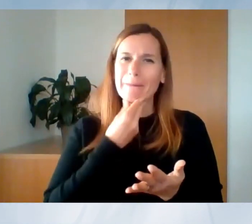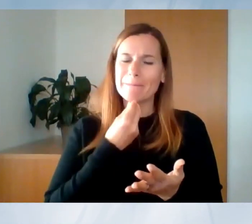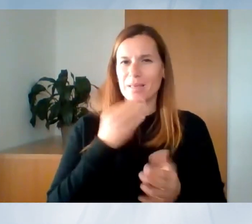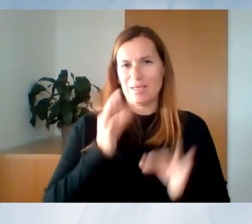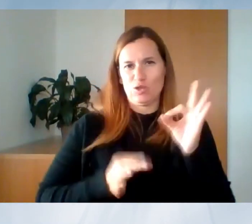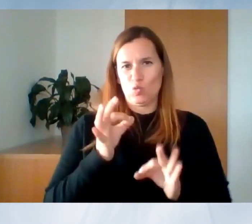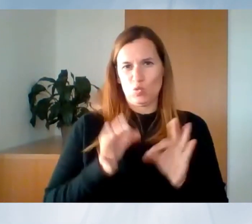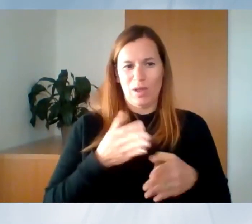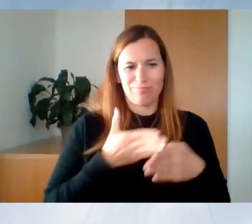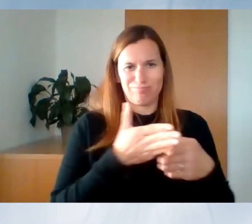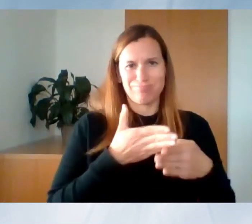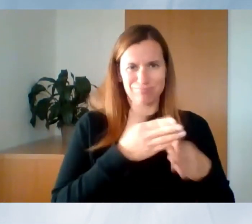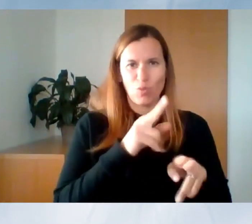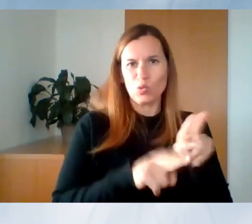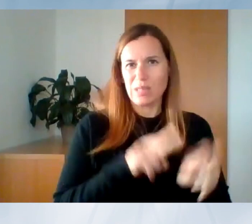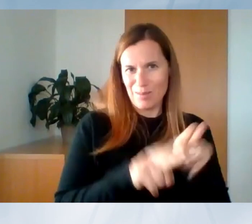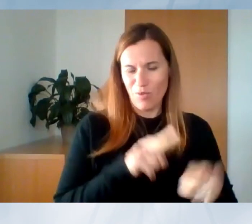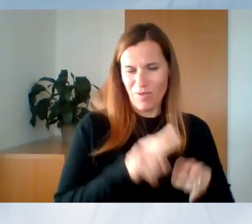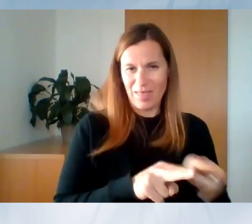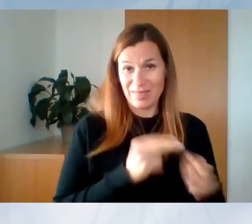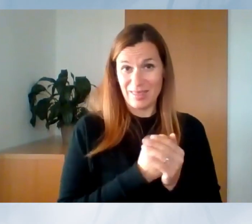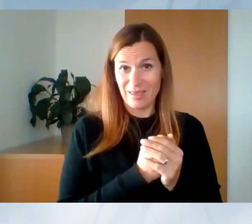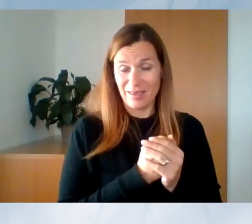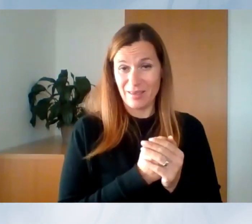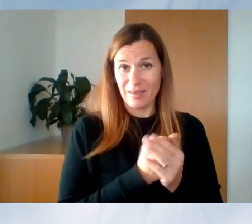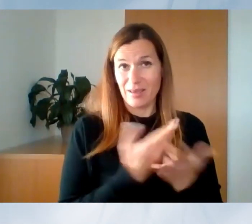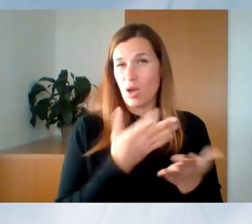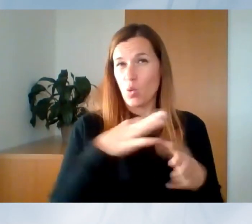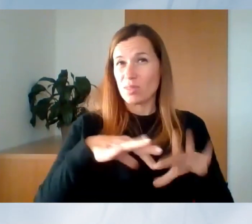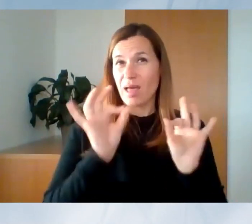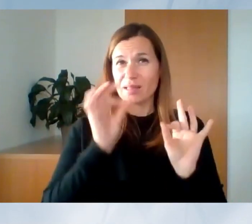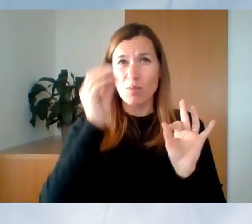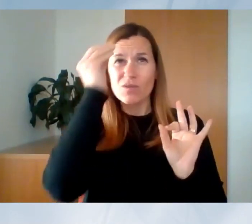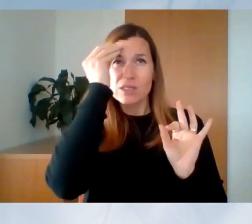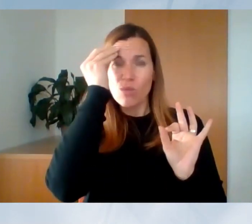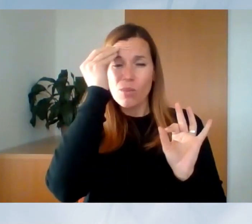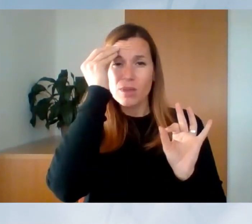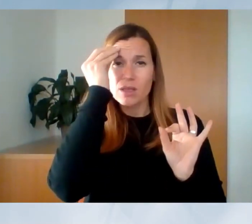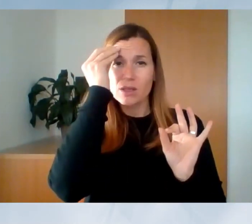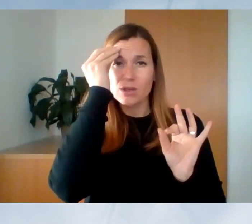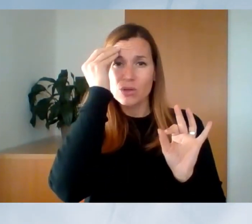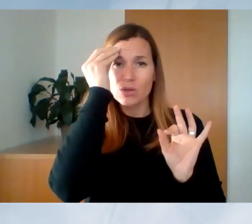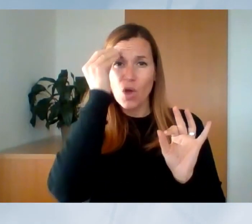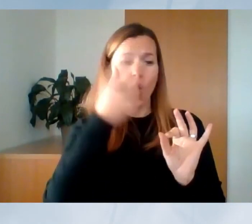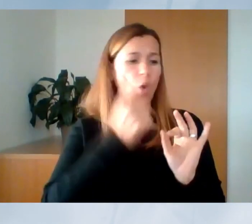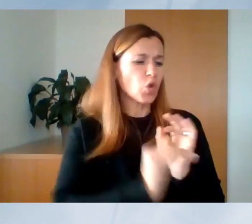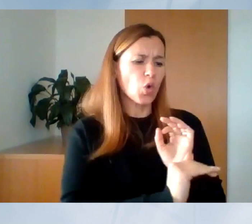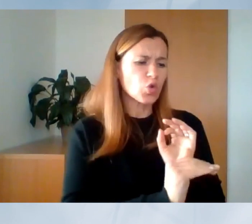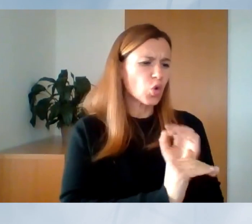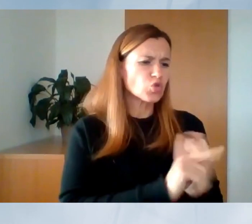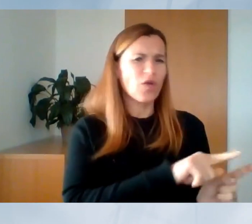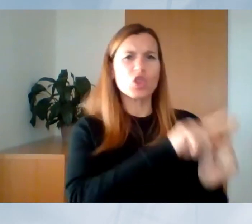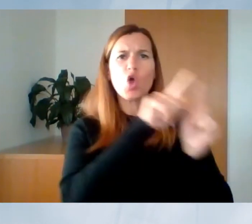lepih izkušnjah oskrbovanja. Dajmo si najdeti v svojem spominu